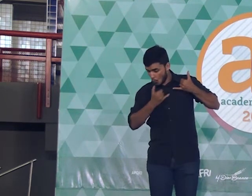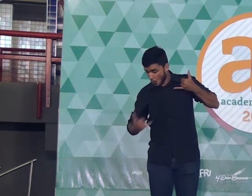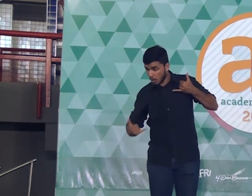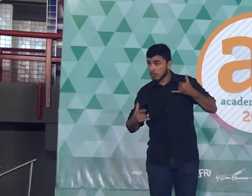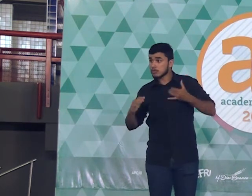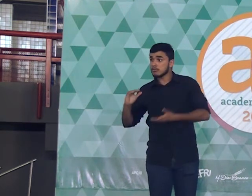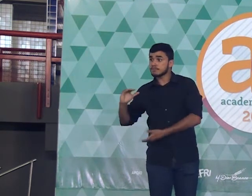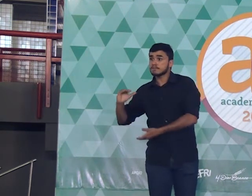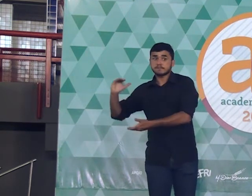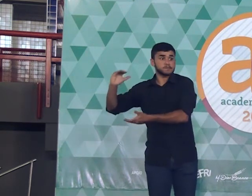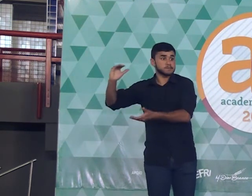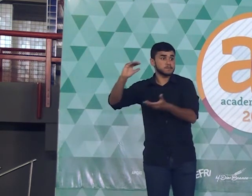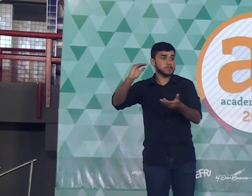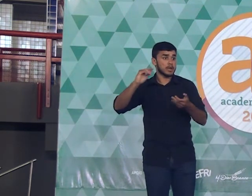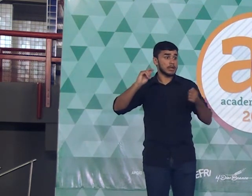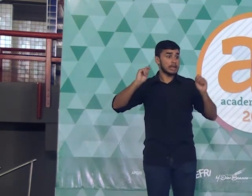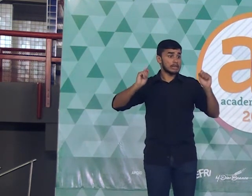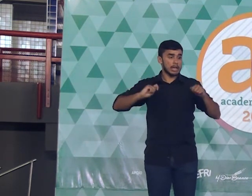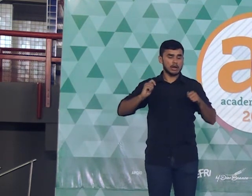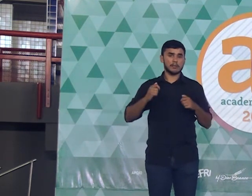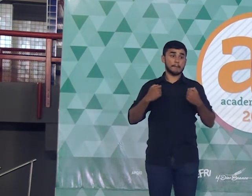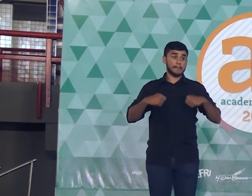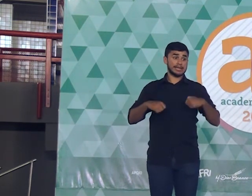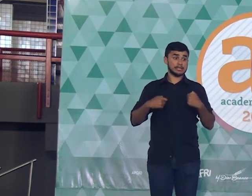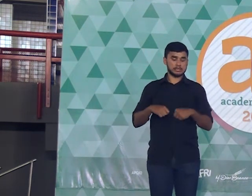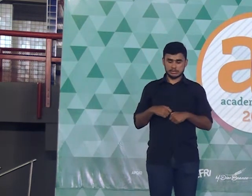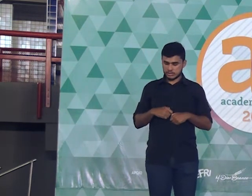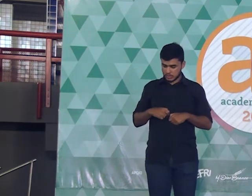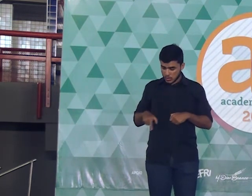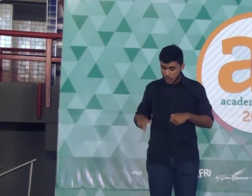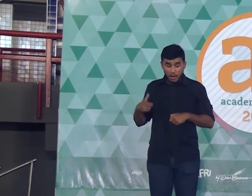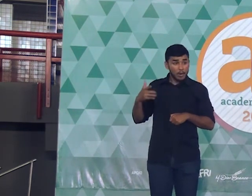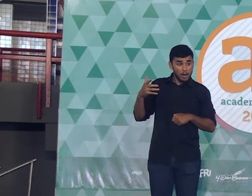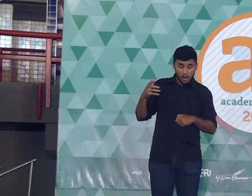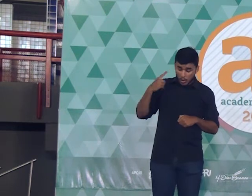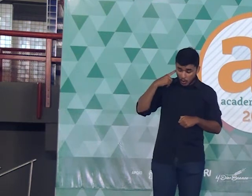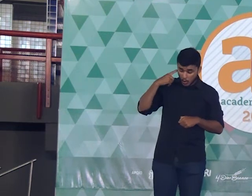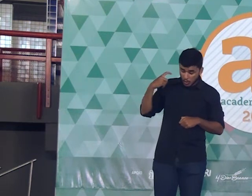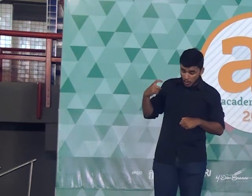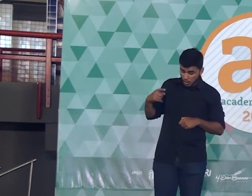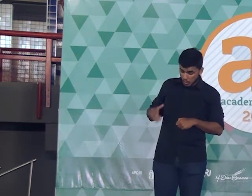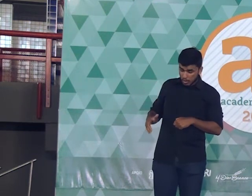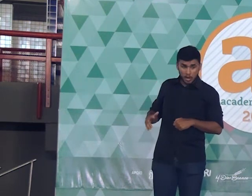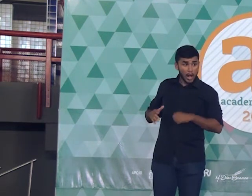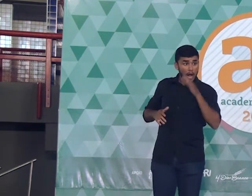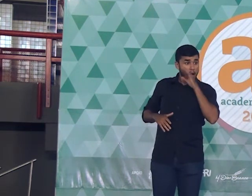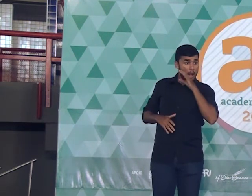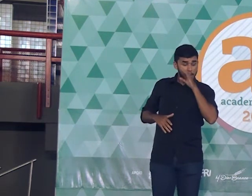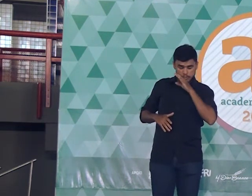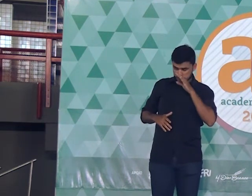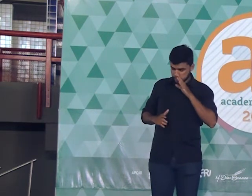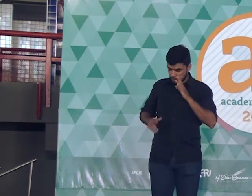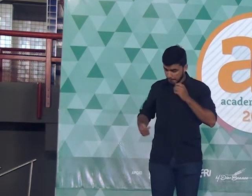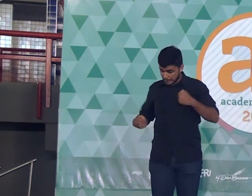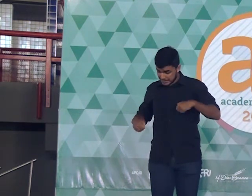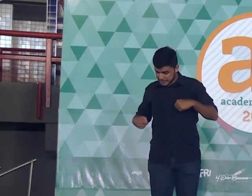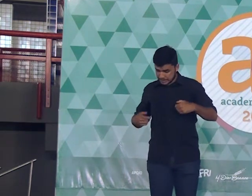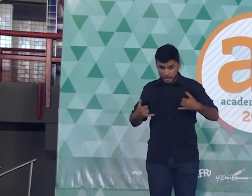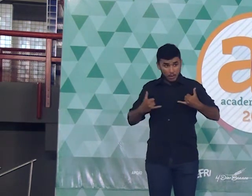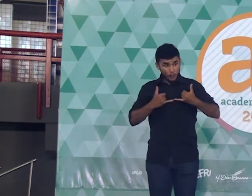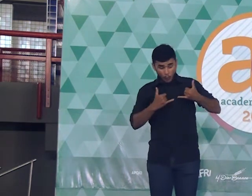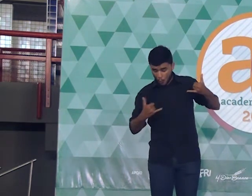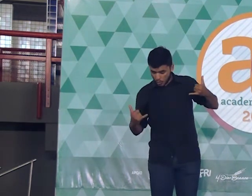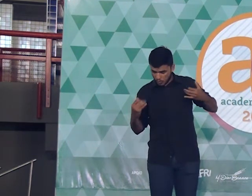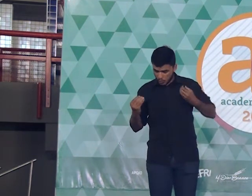o som direto seja atrasado ou o som que vai da caixa, que é bem mais rápido, chegue antes. Na hora que a